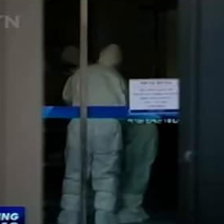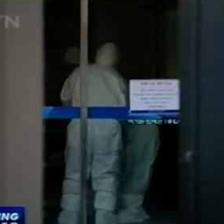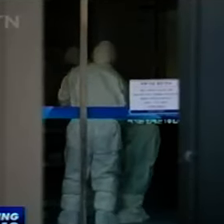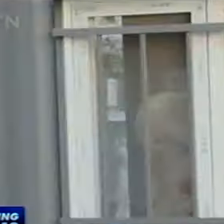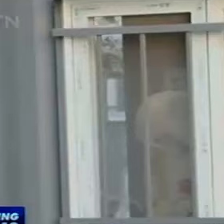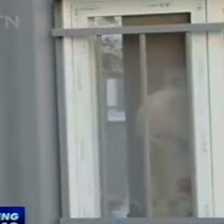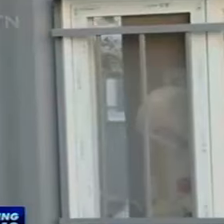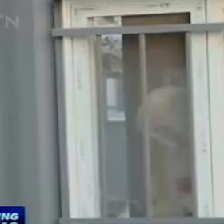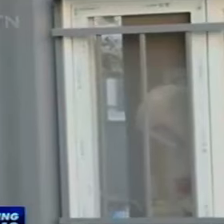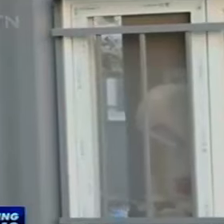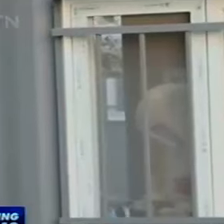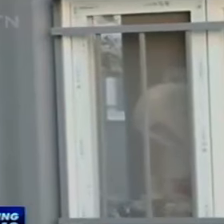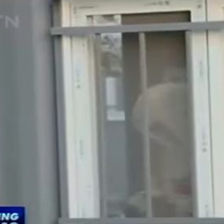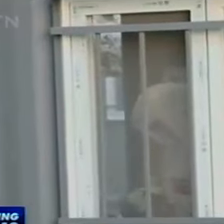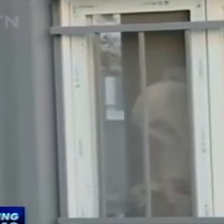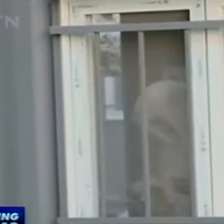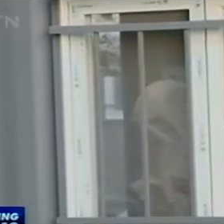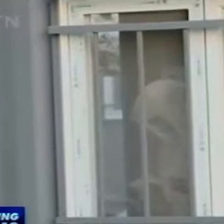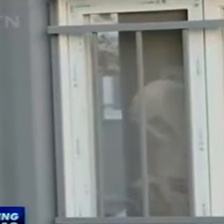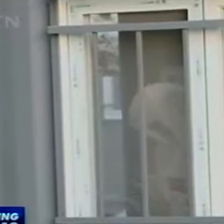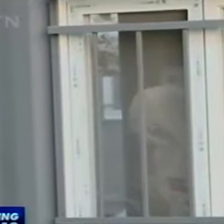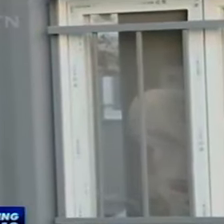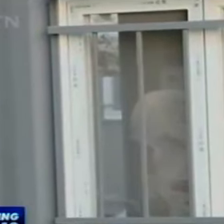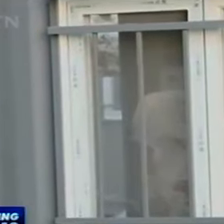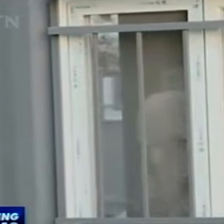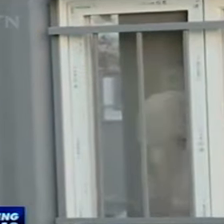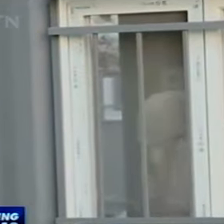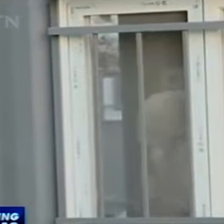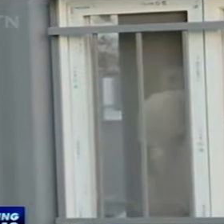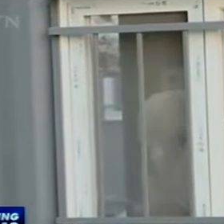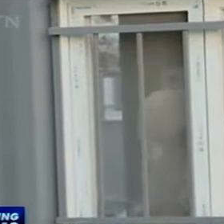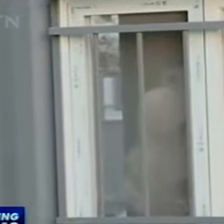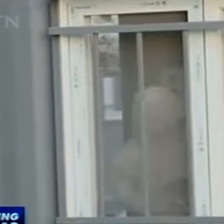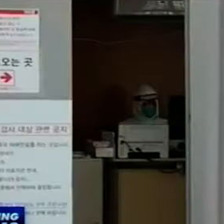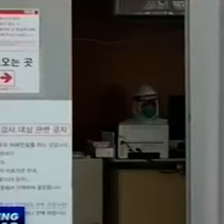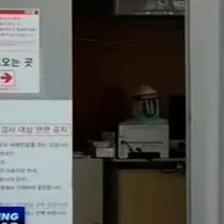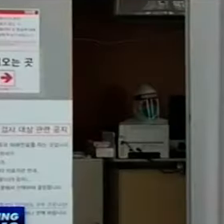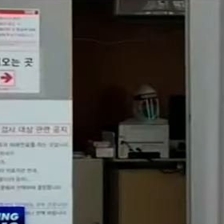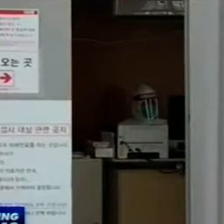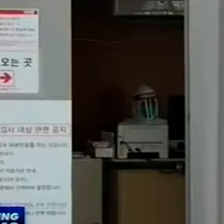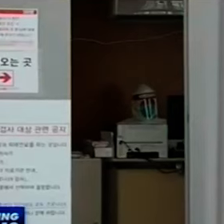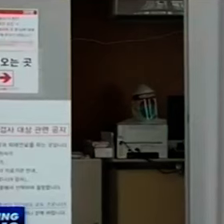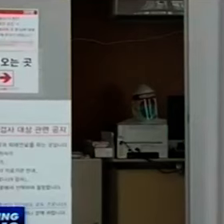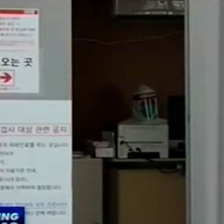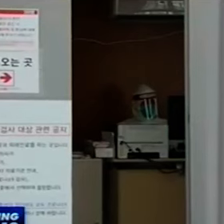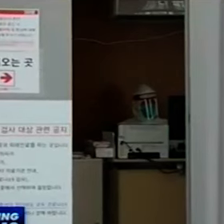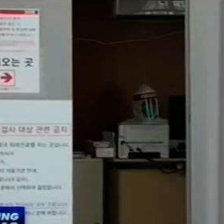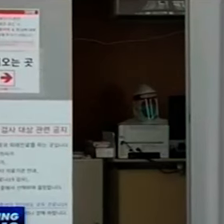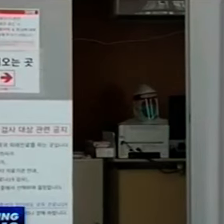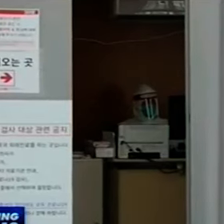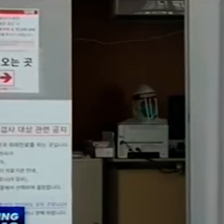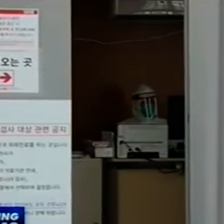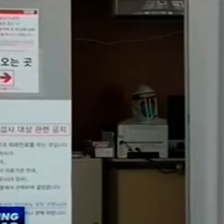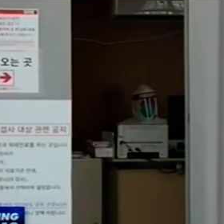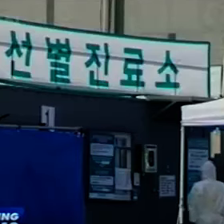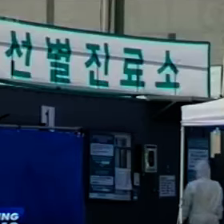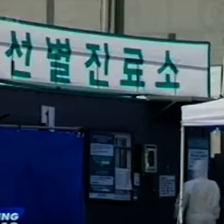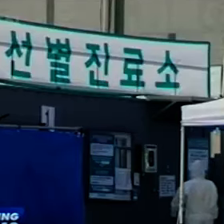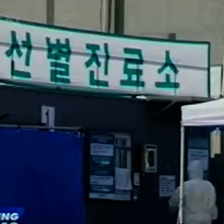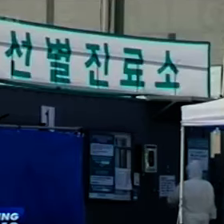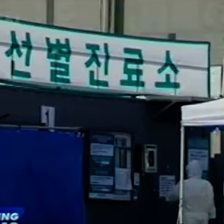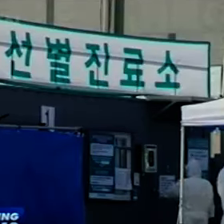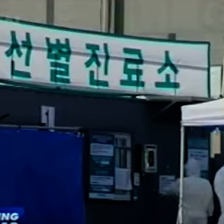européenne, l'Espagne avec la France, une suivie d'Italie et à nos restrictions 10 ans pour empêcher ce virus corona propager. L'Espagne dit qu'il est restricté